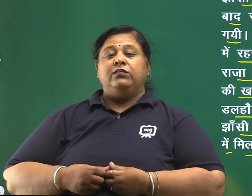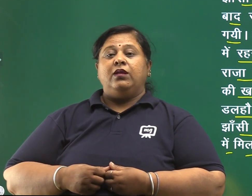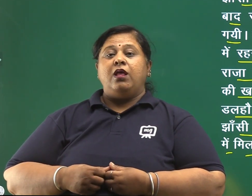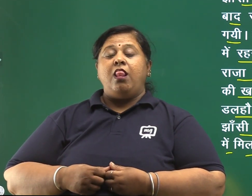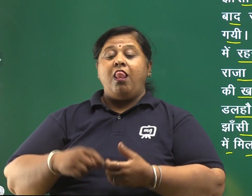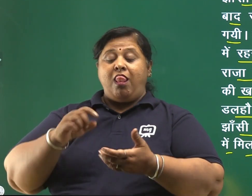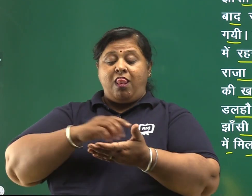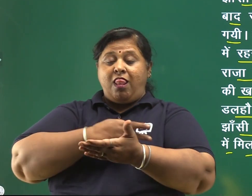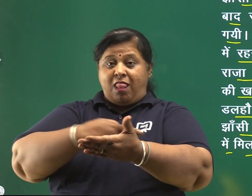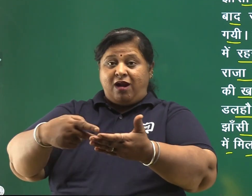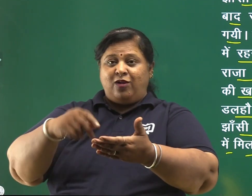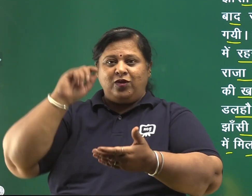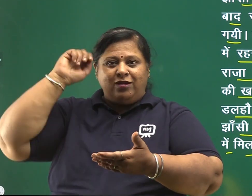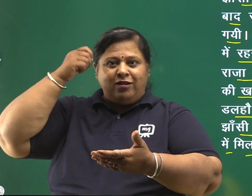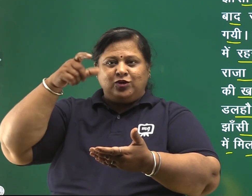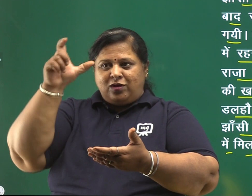लॉर्ड डलहौजी